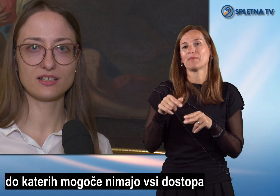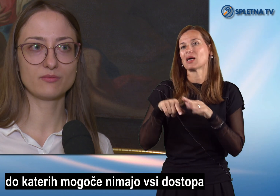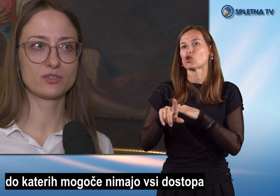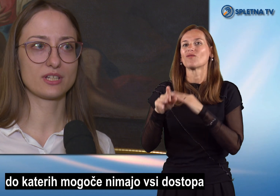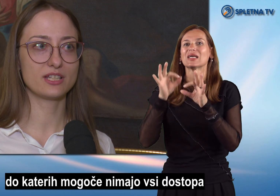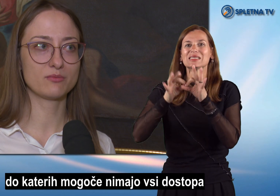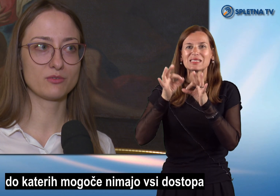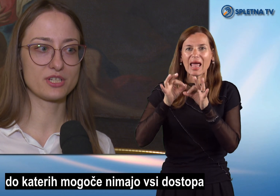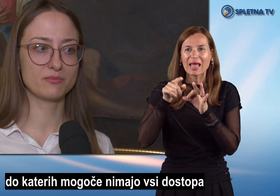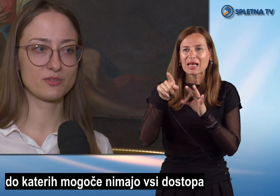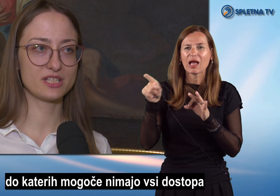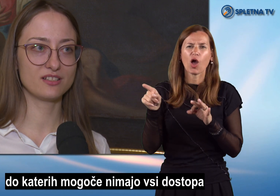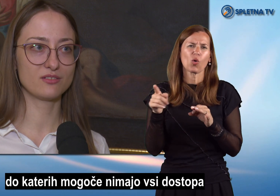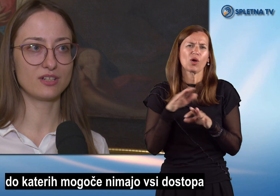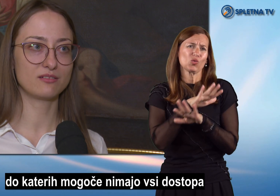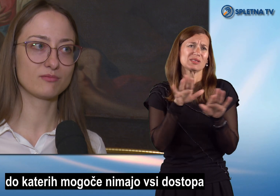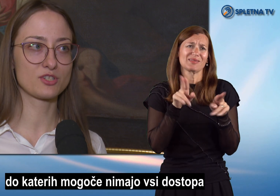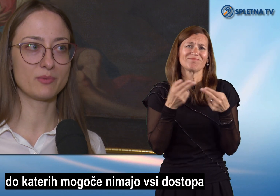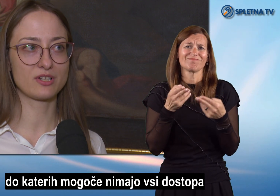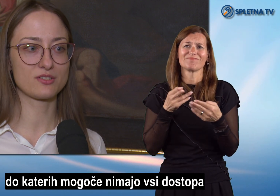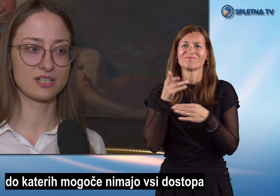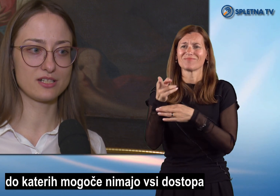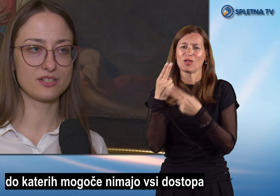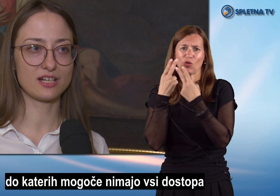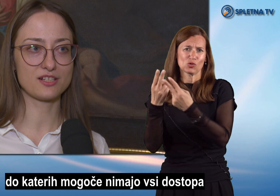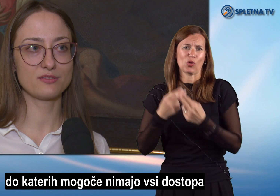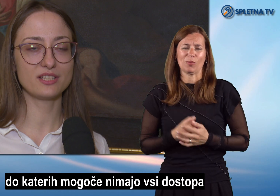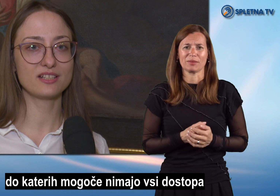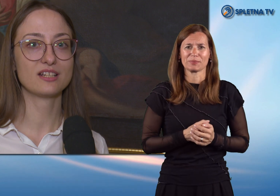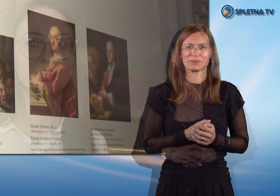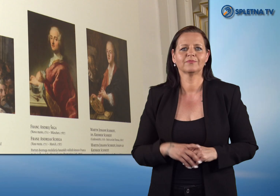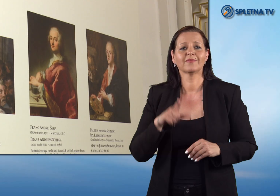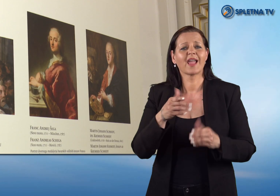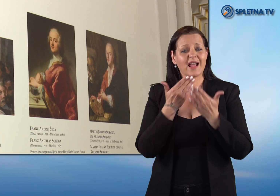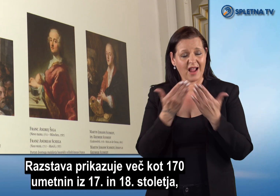cerkvah, do katerih mogoče nimajo vsi dostopa, ker so.